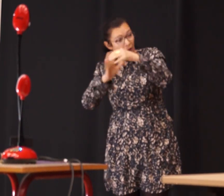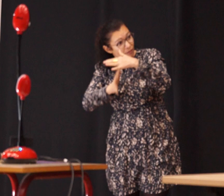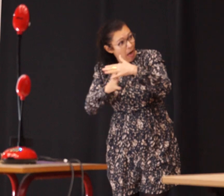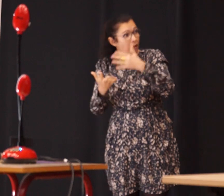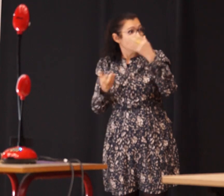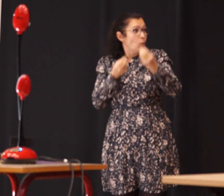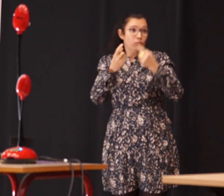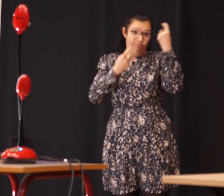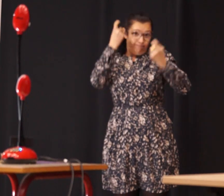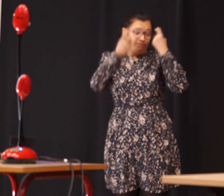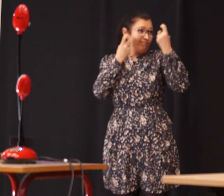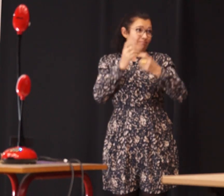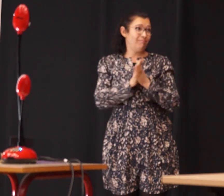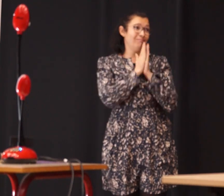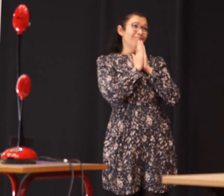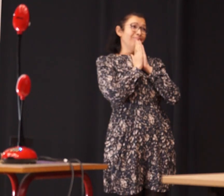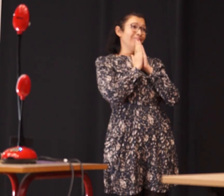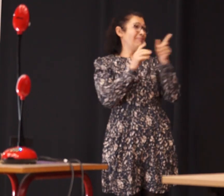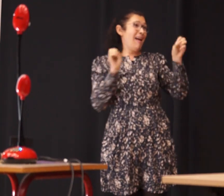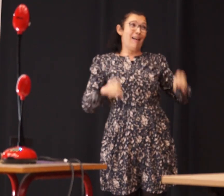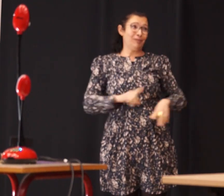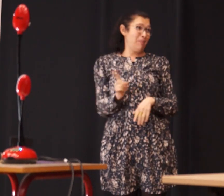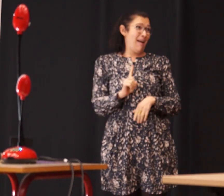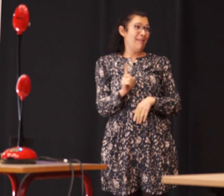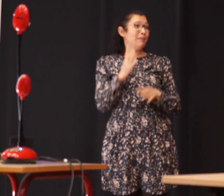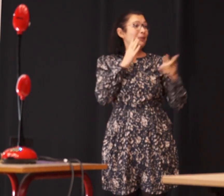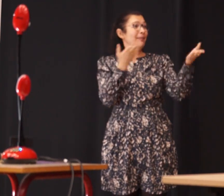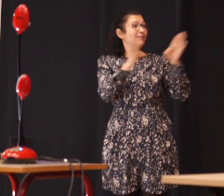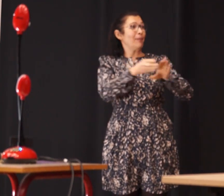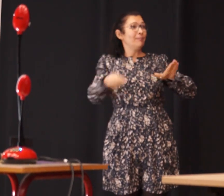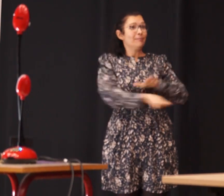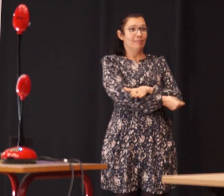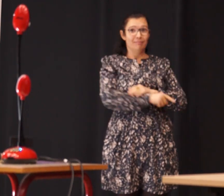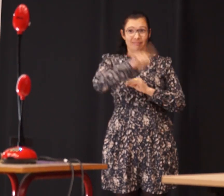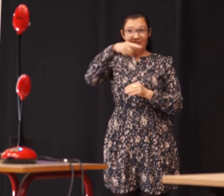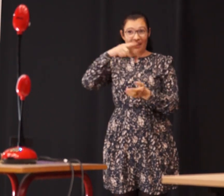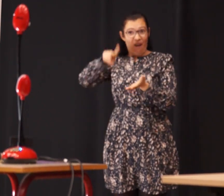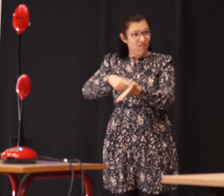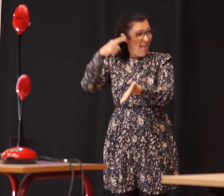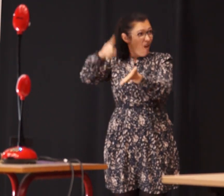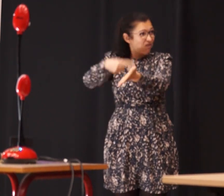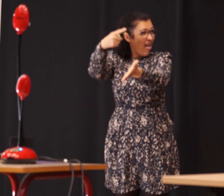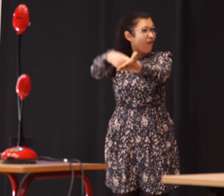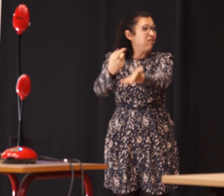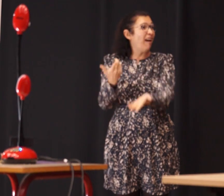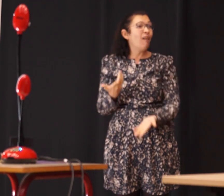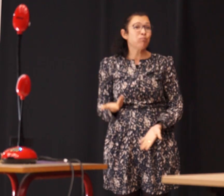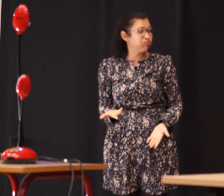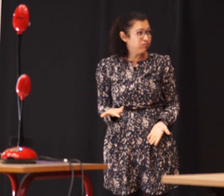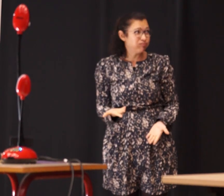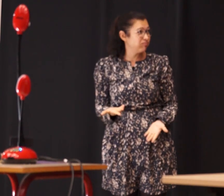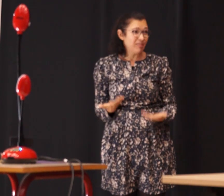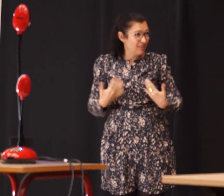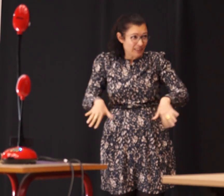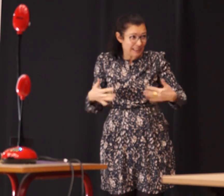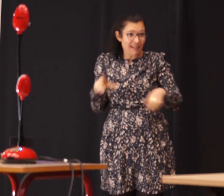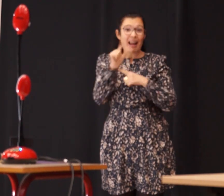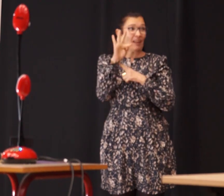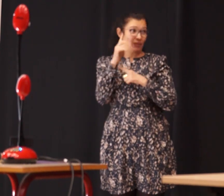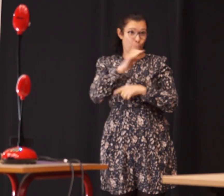création, etc., qui peut être fait avec l'association. S'il vous plaît, ne lâchez pas, ne mettez pas ça de côté, parce que sinon on va refaire le monde à chaque fois, chacun